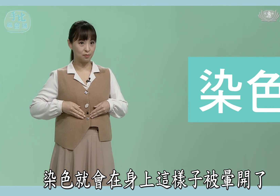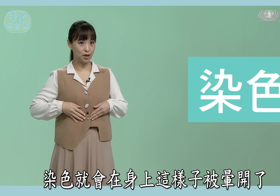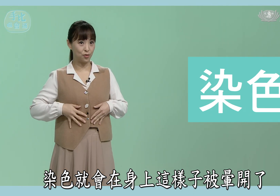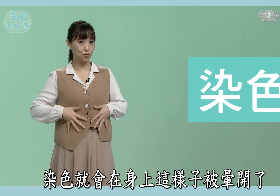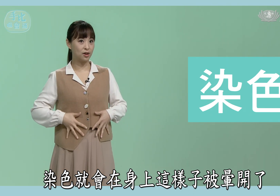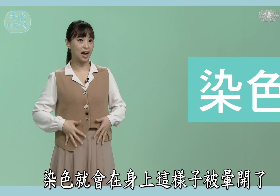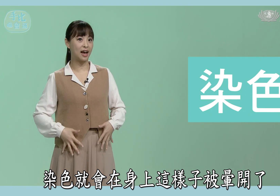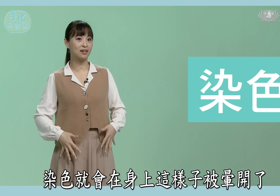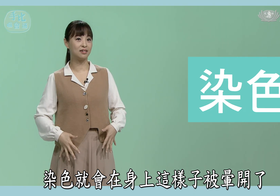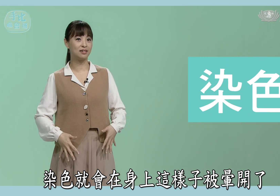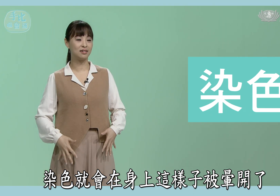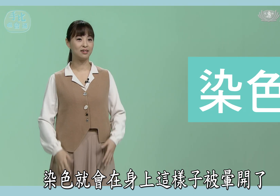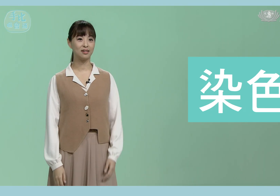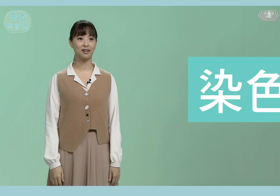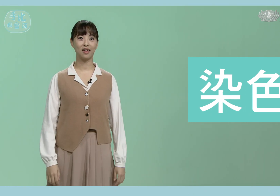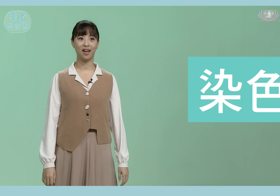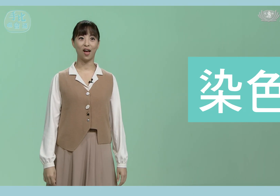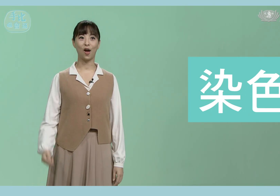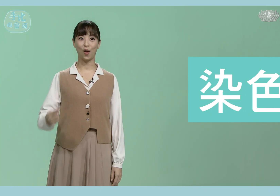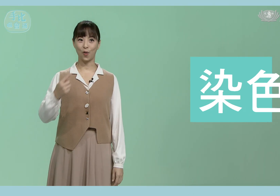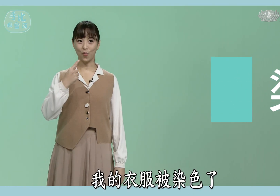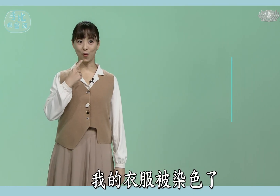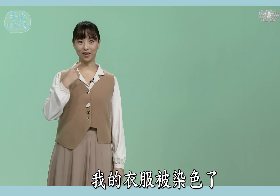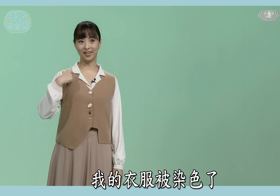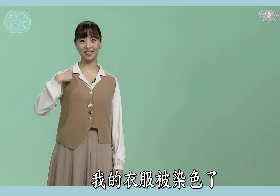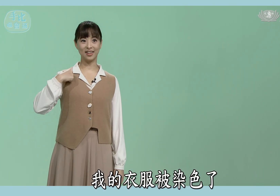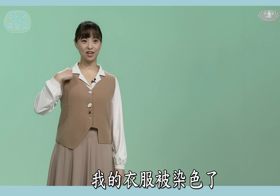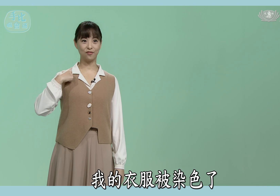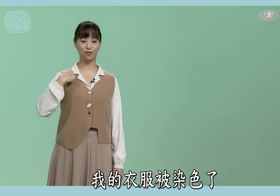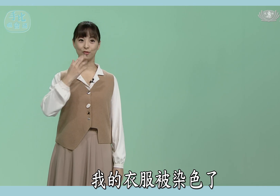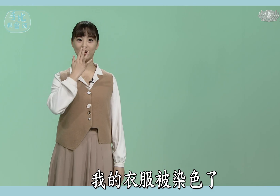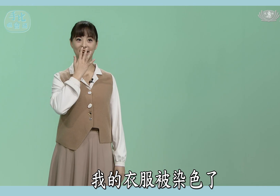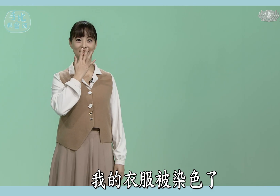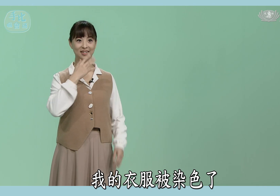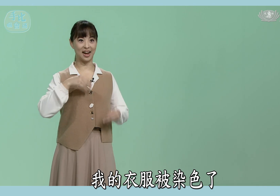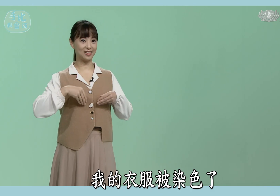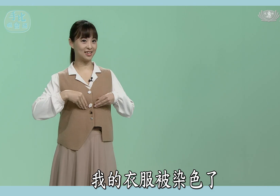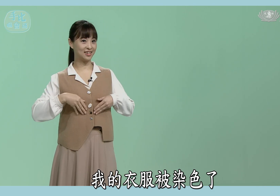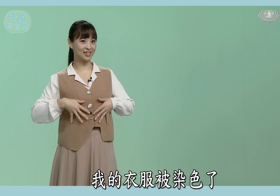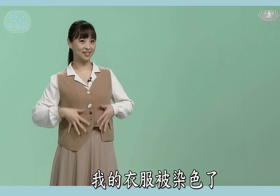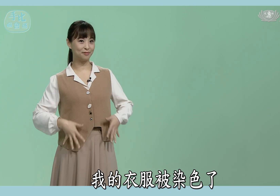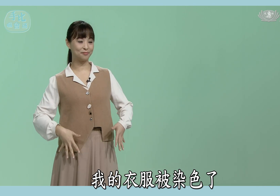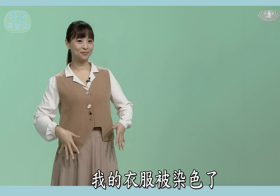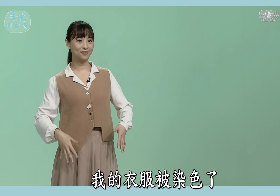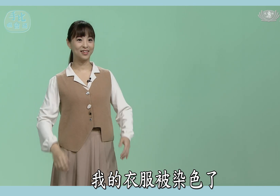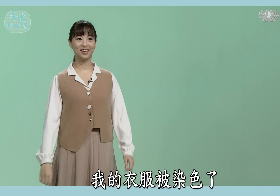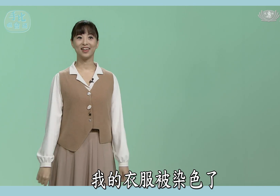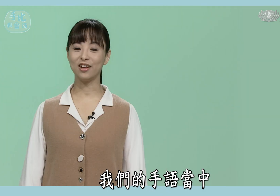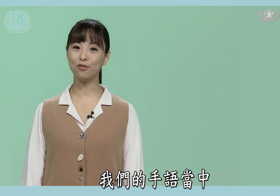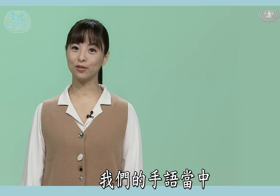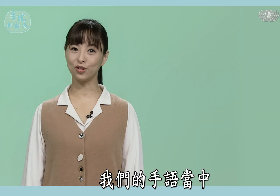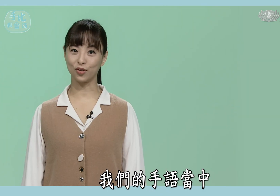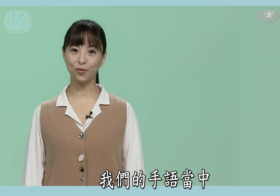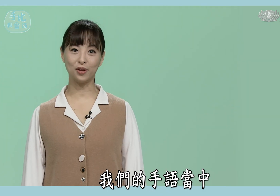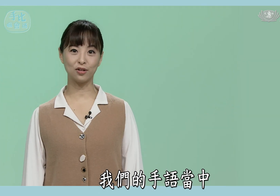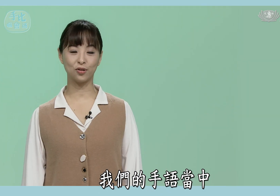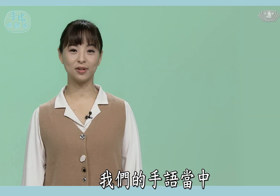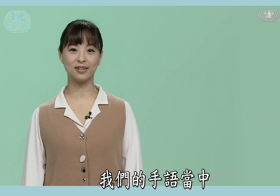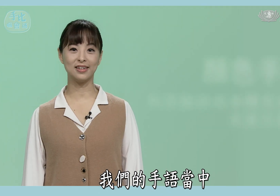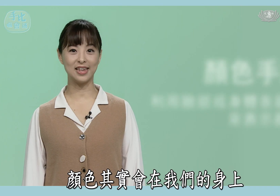被晕开了，我的衣服被染色了。那我们的手语当中呢，颜